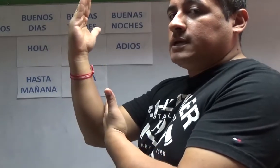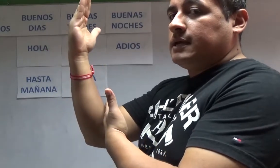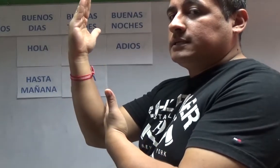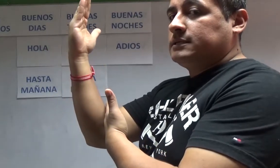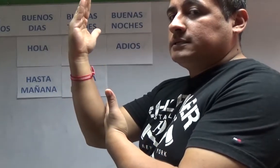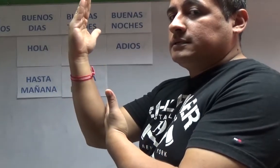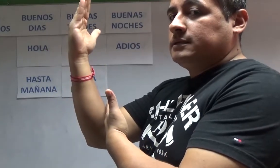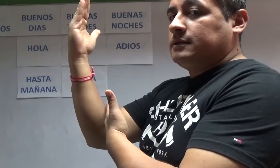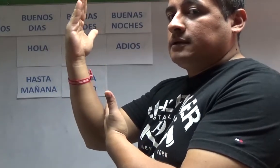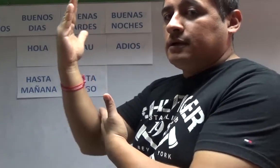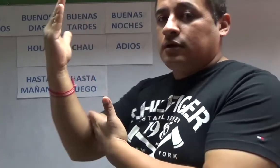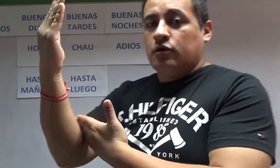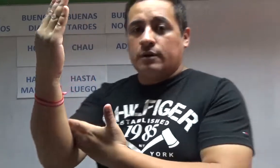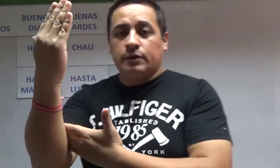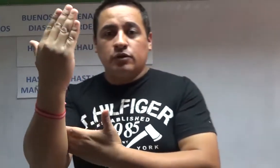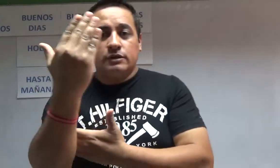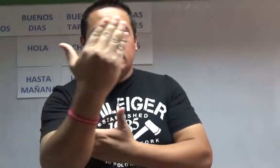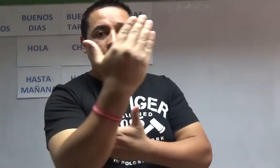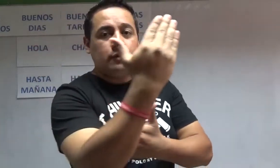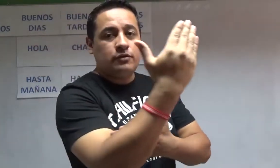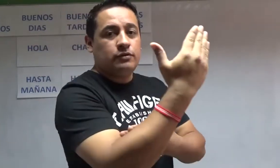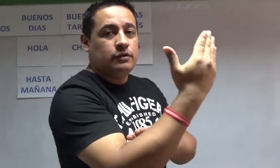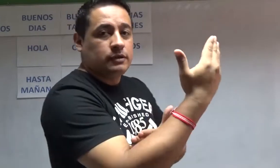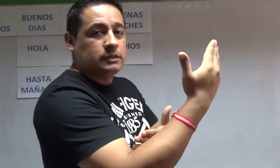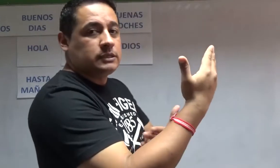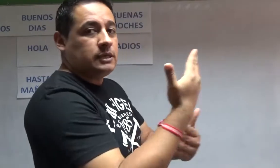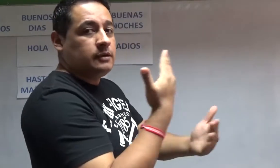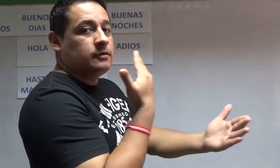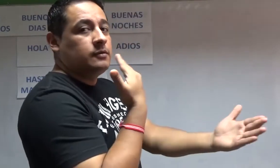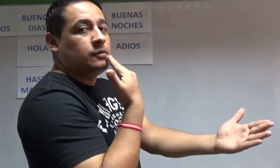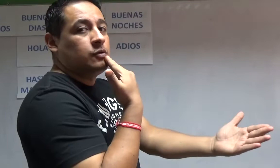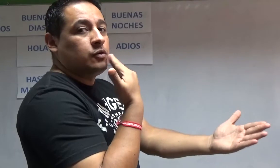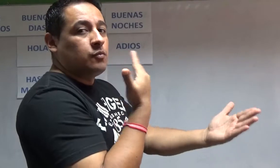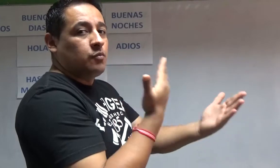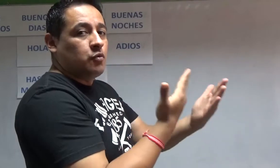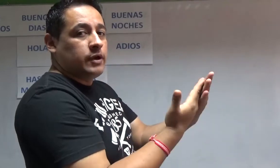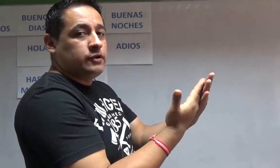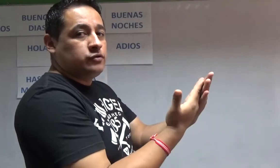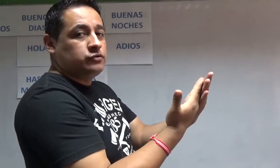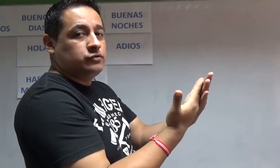días. Lo repito de este lado, ¿sí? Buenos